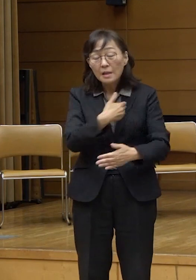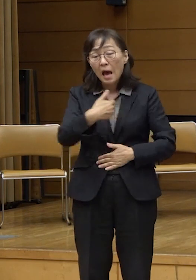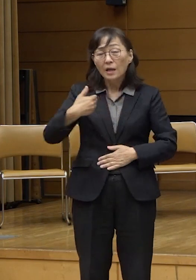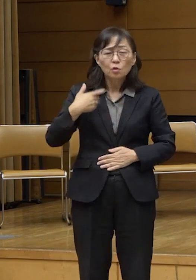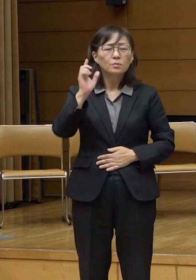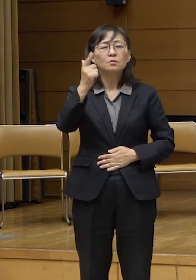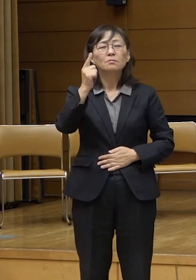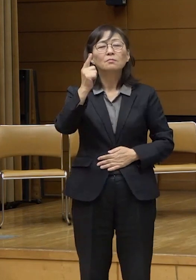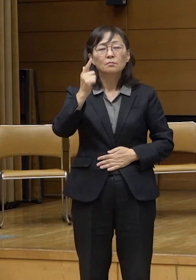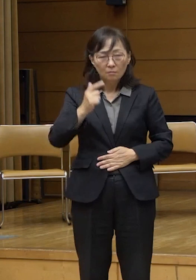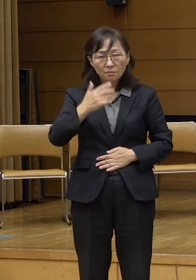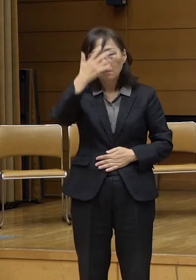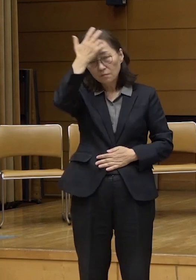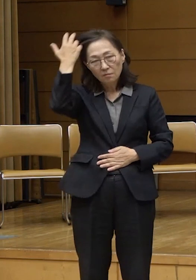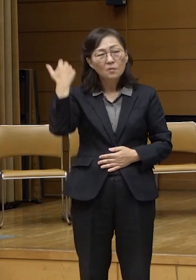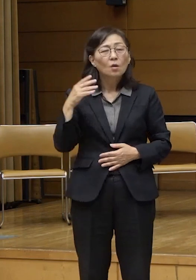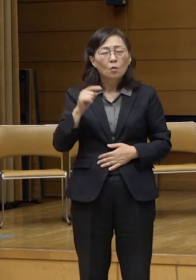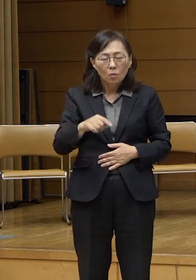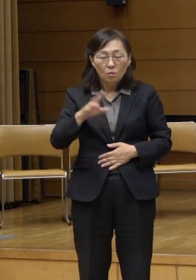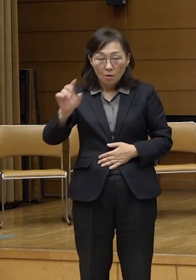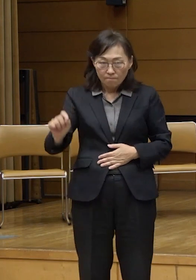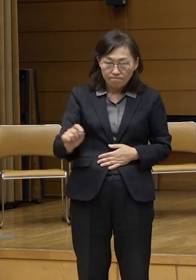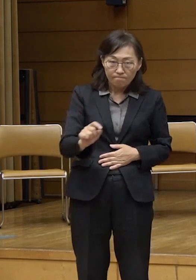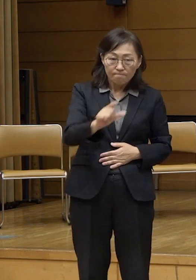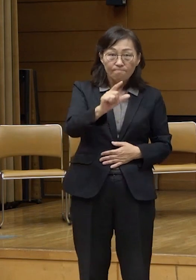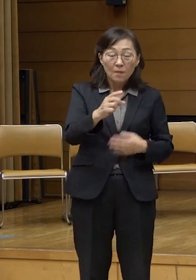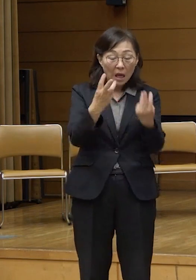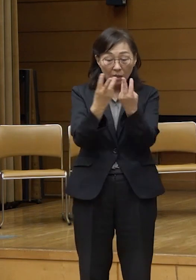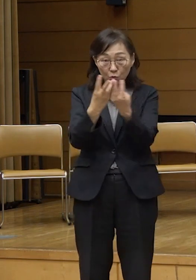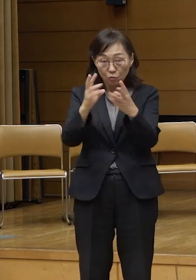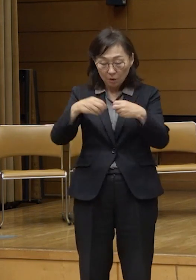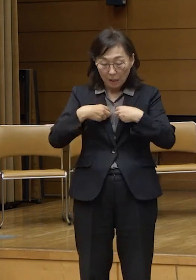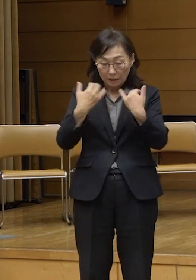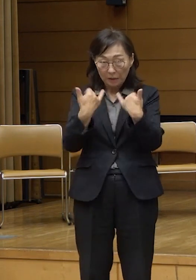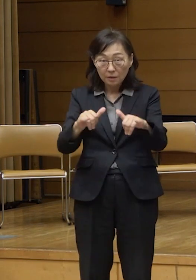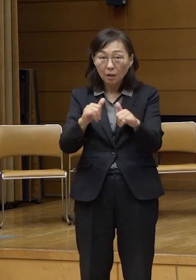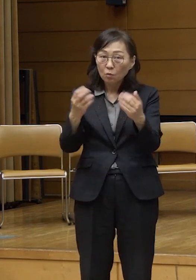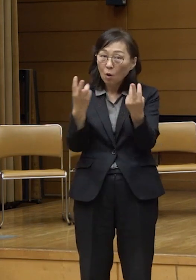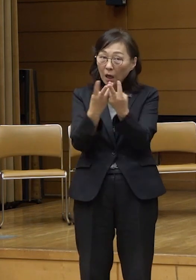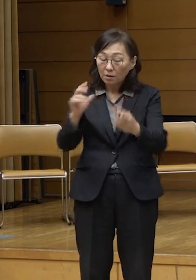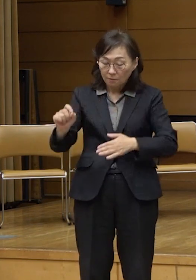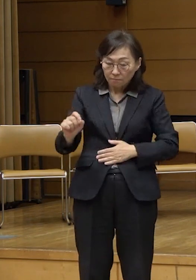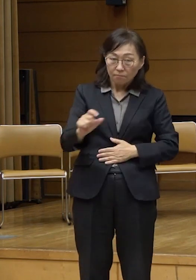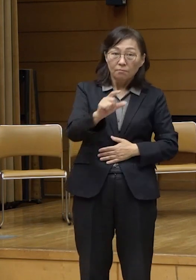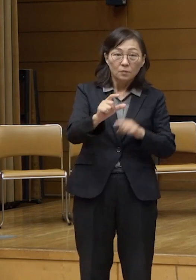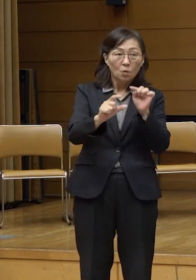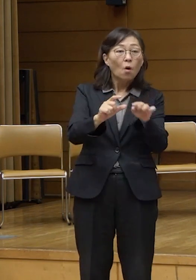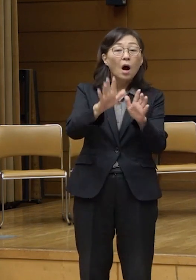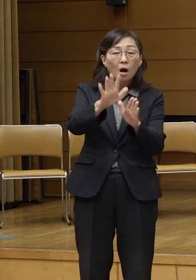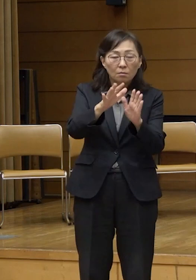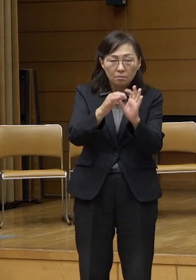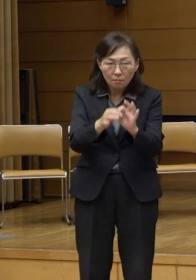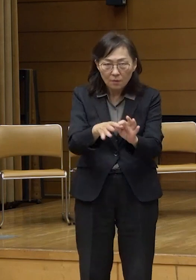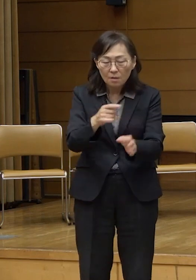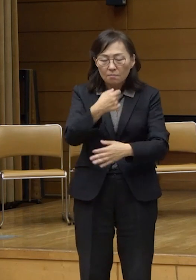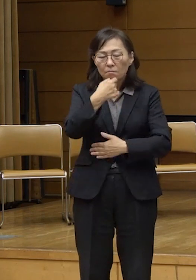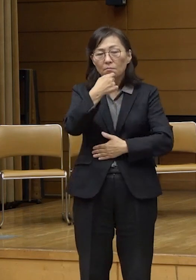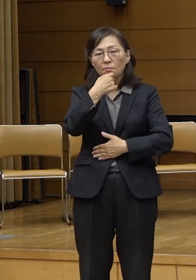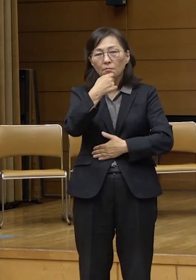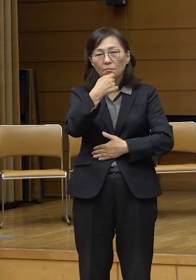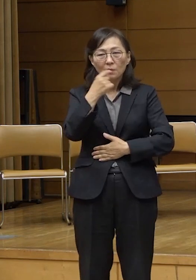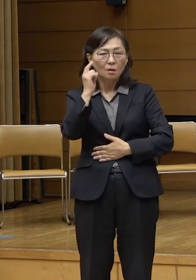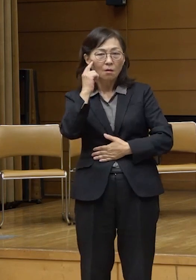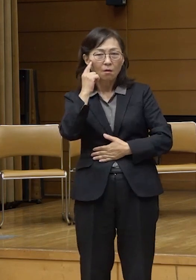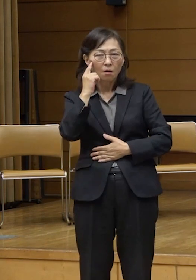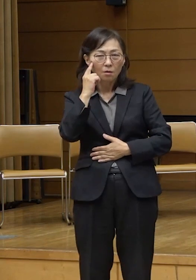ということではなくて、やっぱりその微増に対して一般の方がドキドキする必要はないんですけど、私たちはやっぱ慎重に見ていく必要があると